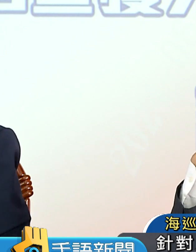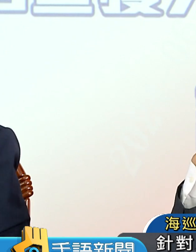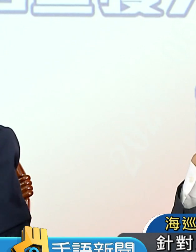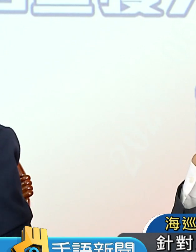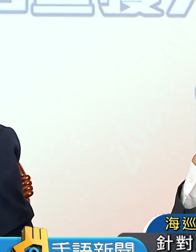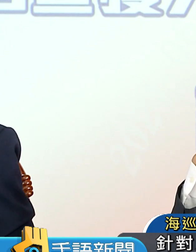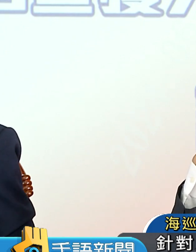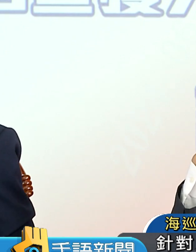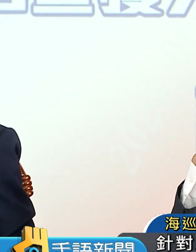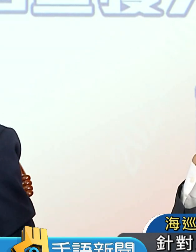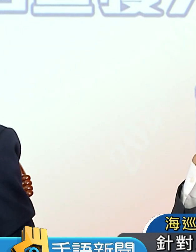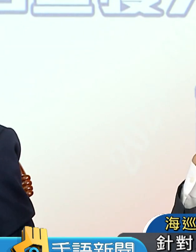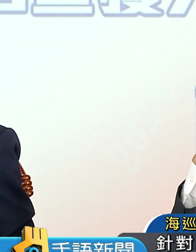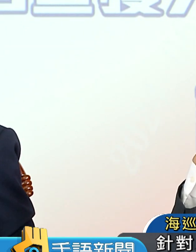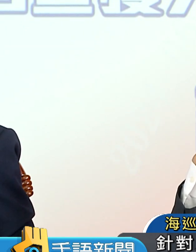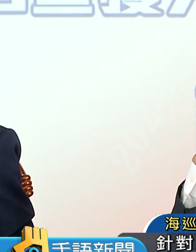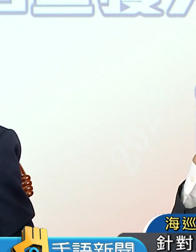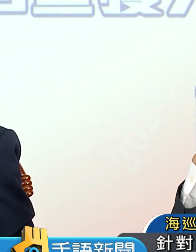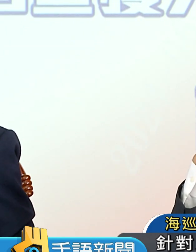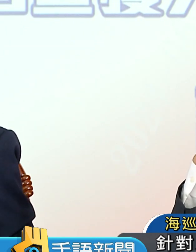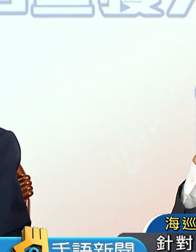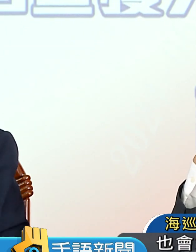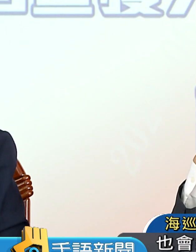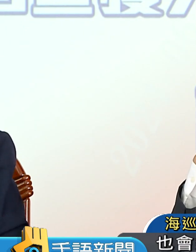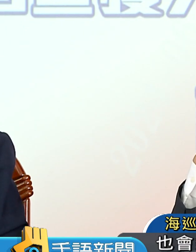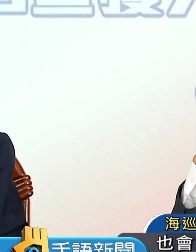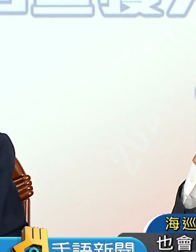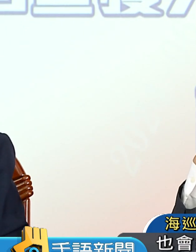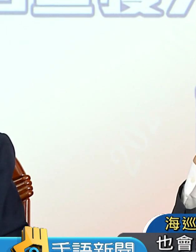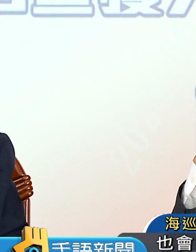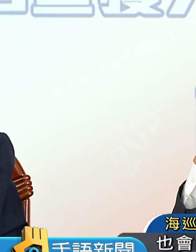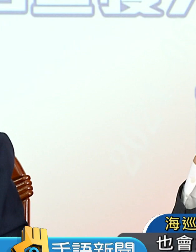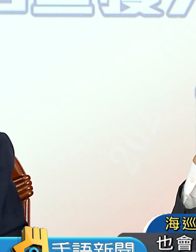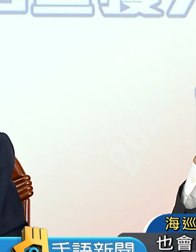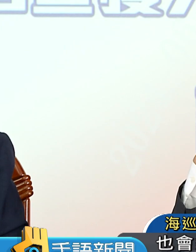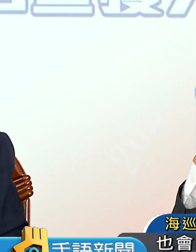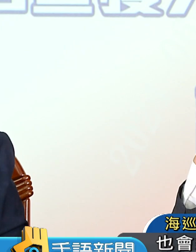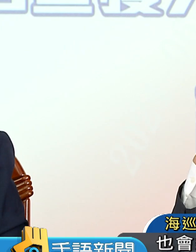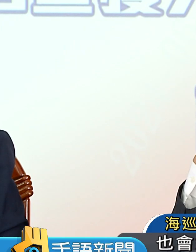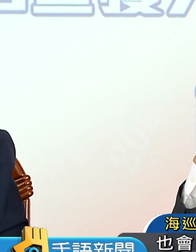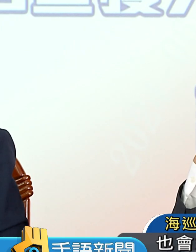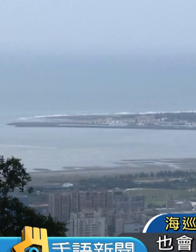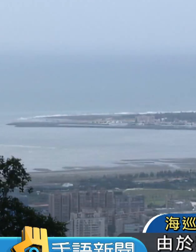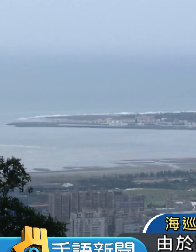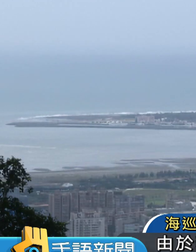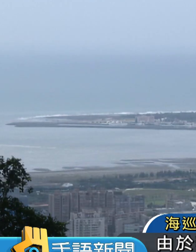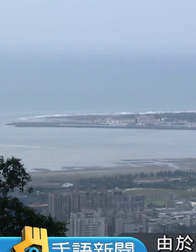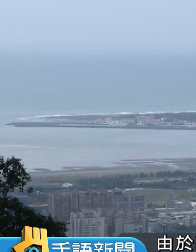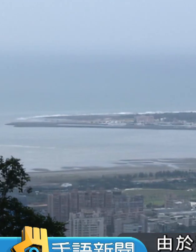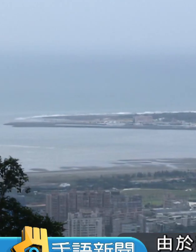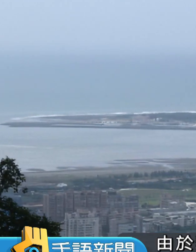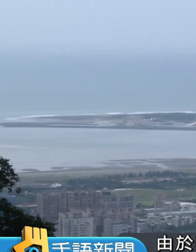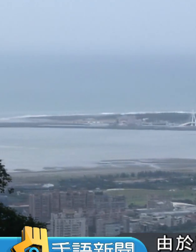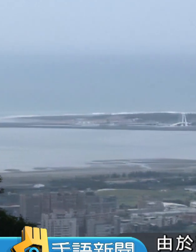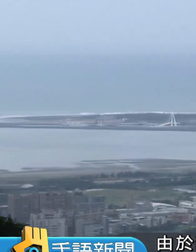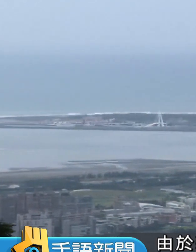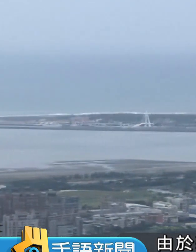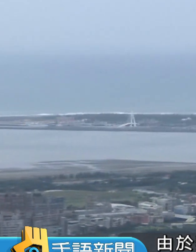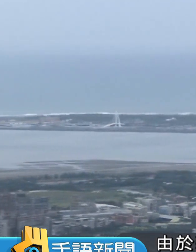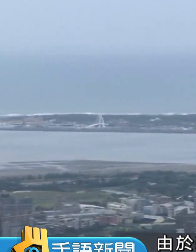在这两天都有做密集的讨论，也会针对这方面来做加强。 由于新北巴黎海滩、台北港及淡水河